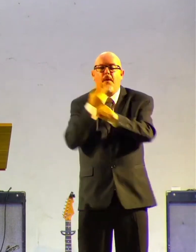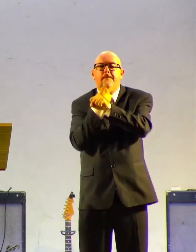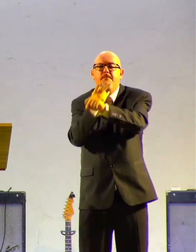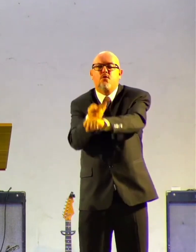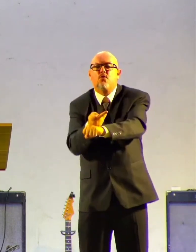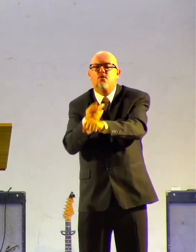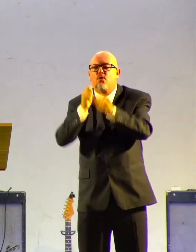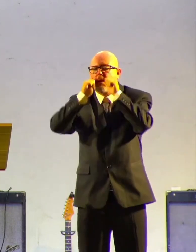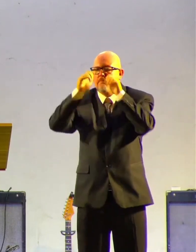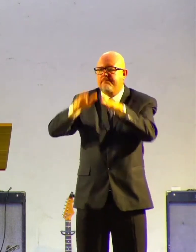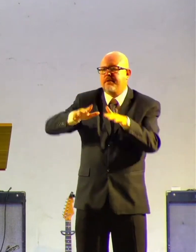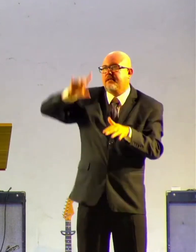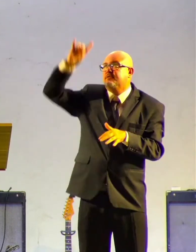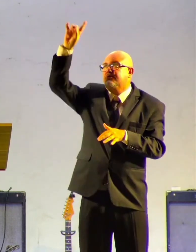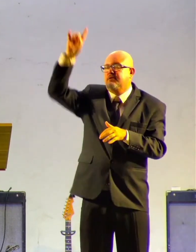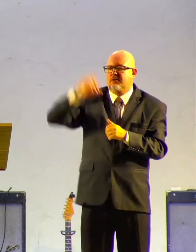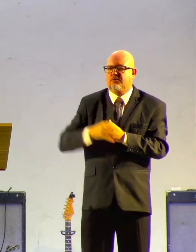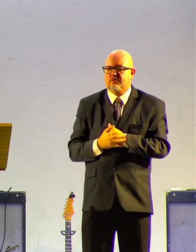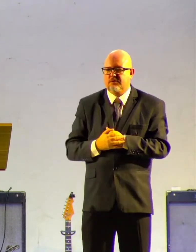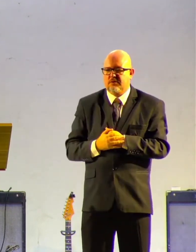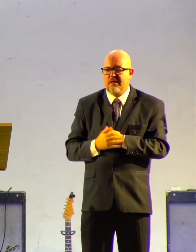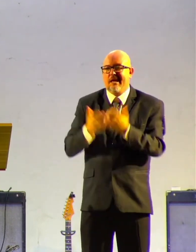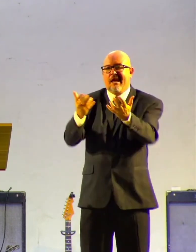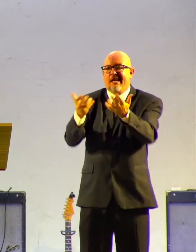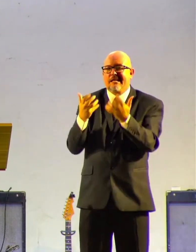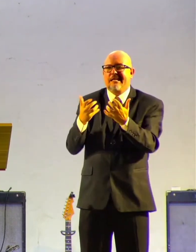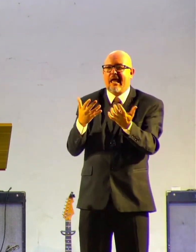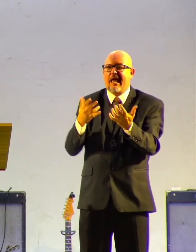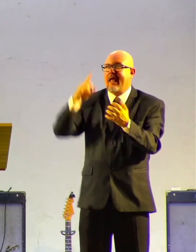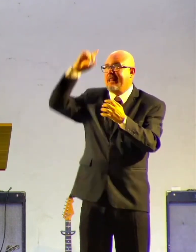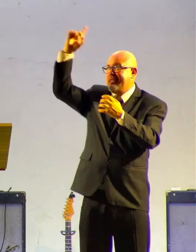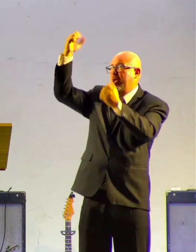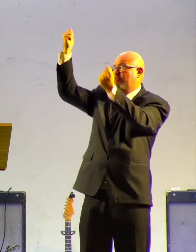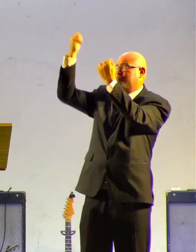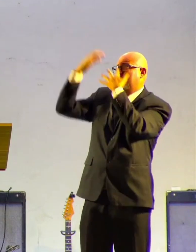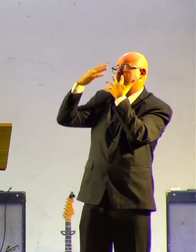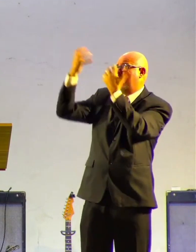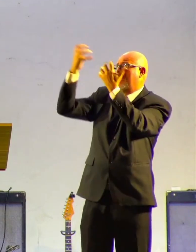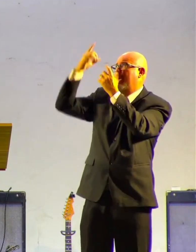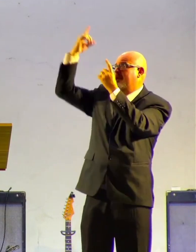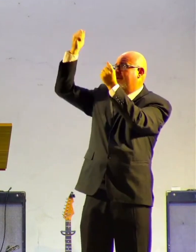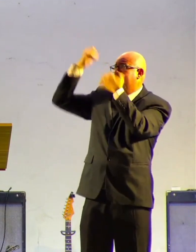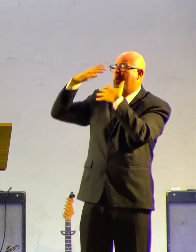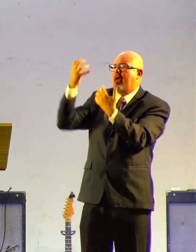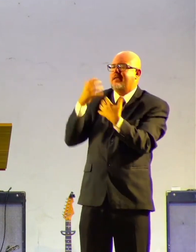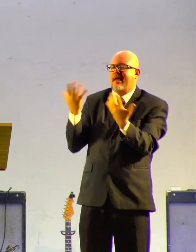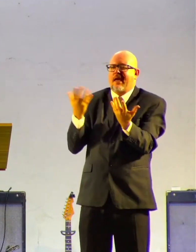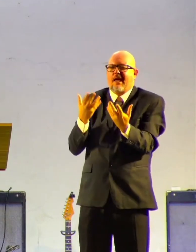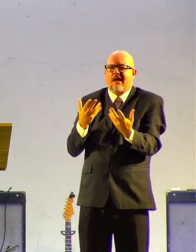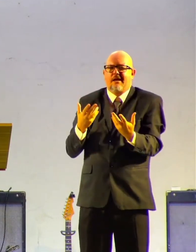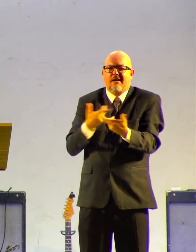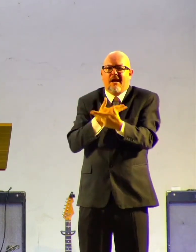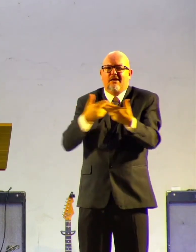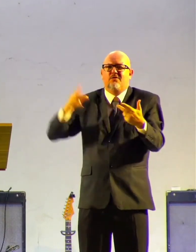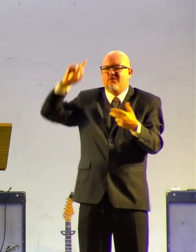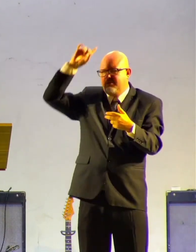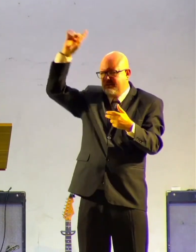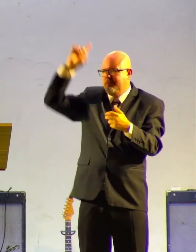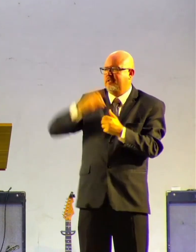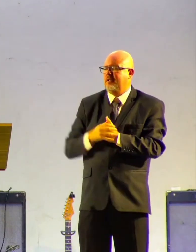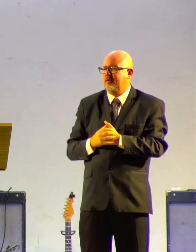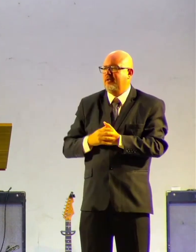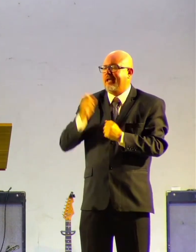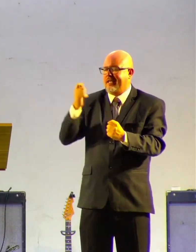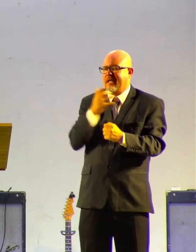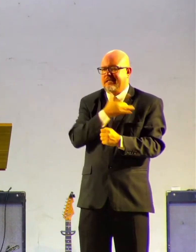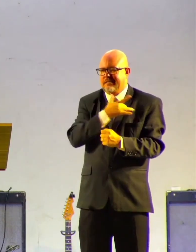das bênçãos de Deus, elas querem as dádivas de Deus, elas querem as benesses de Deus, elas